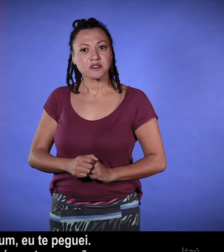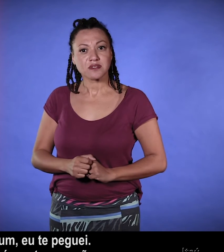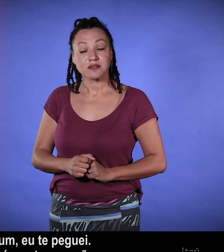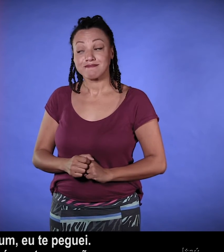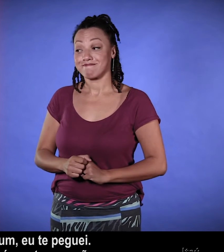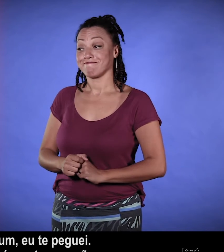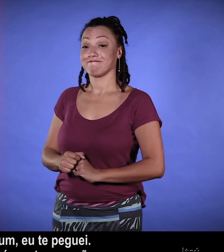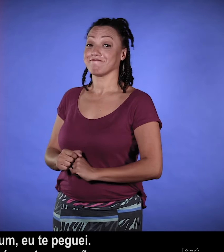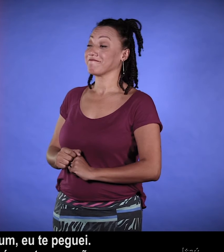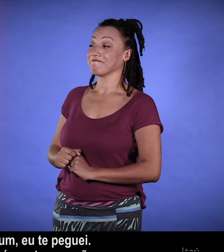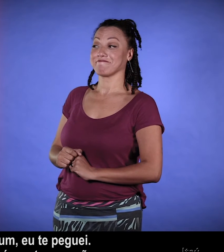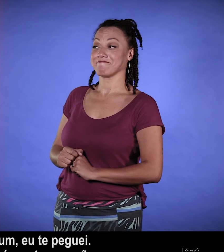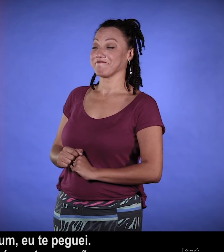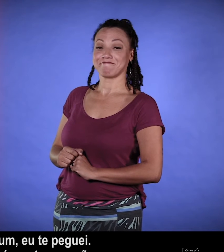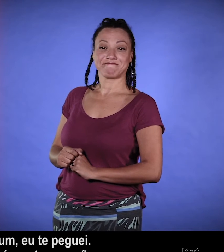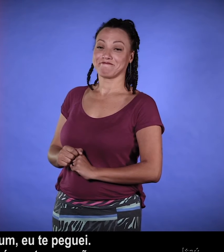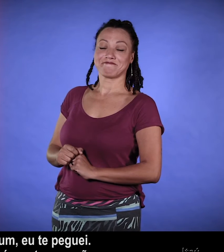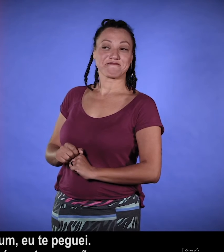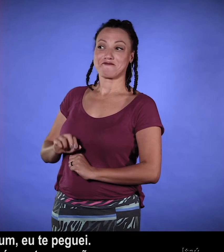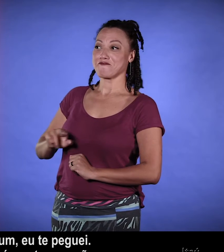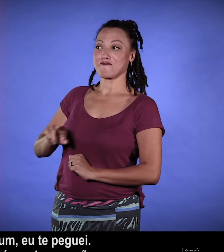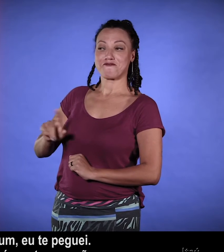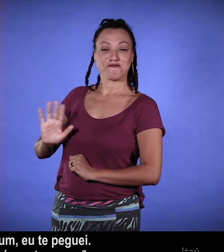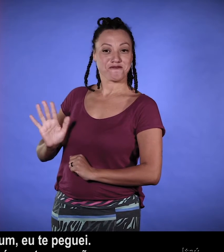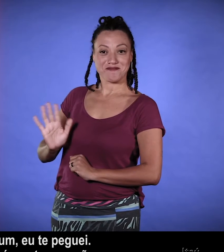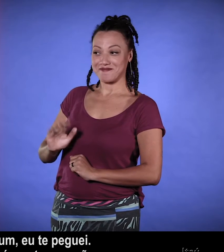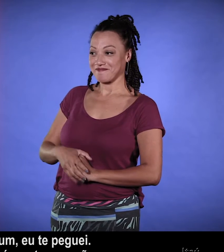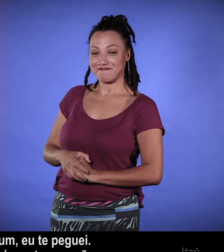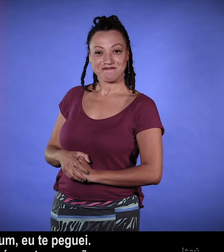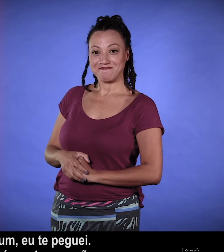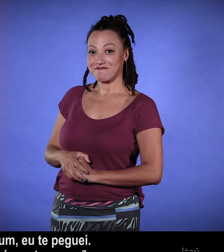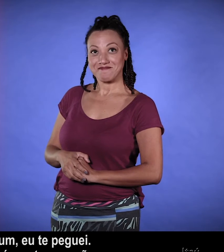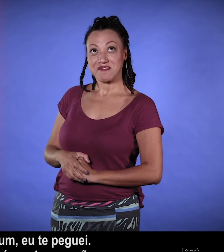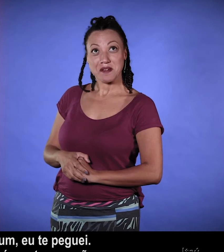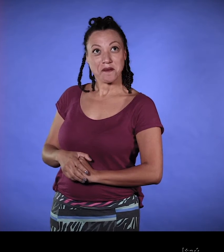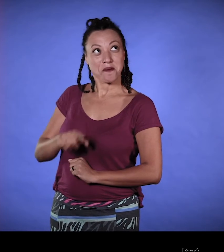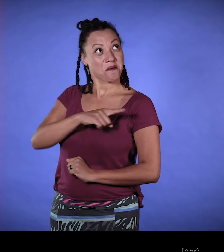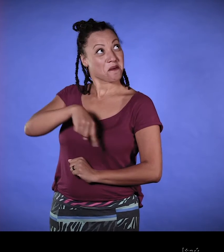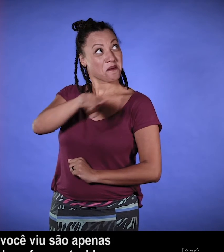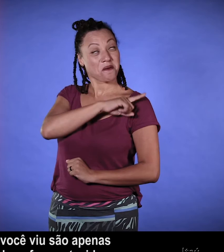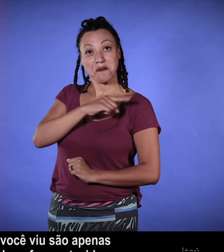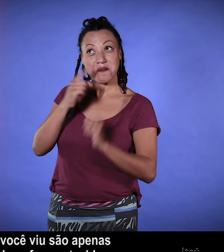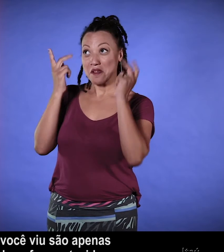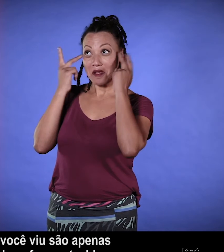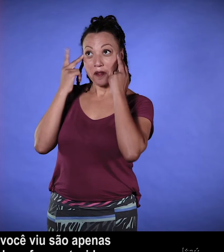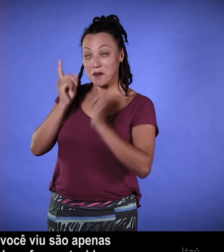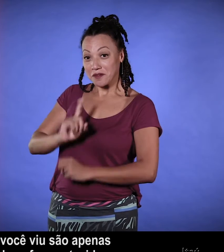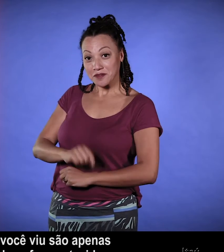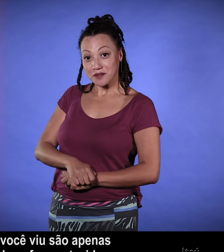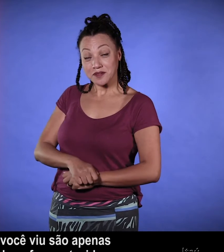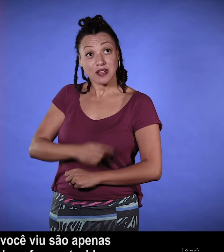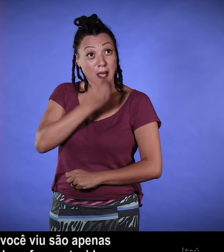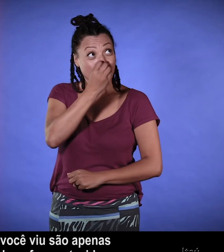E Valky falou: eu te peguei. Não, não, não. Não é a natureza, não. Estas rosas aqui